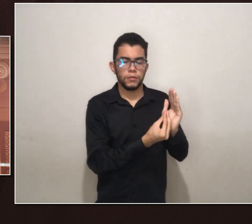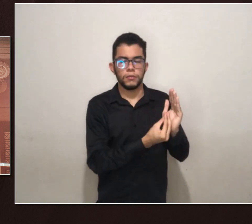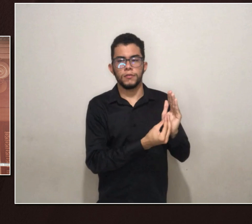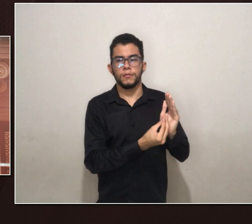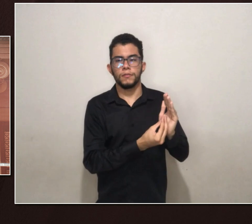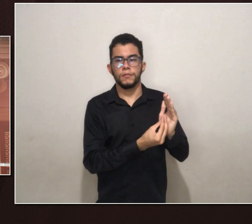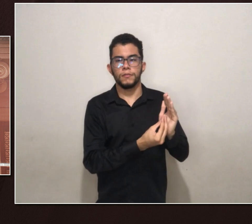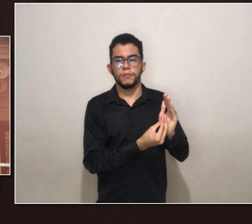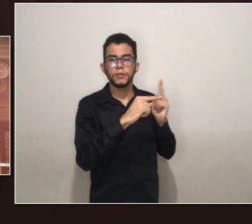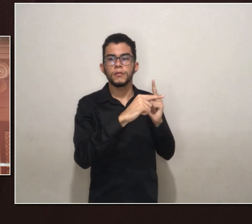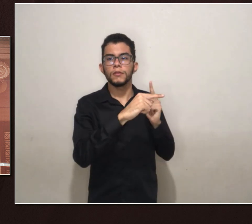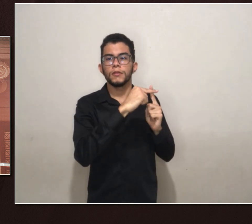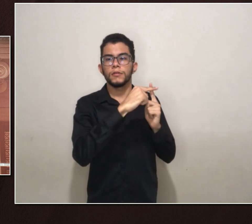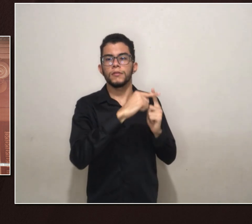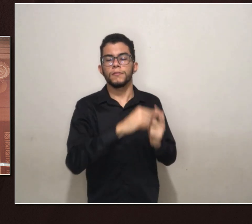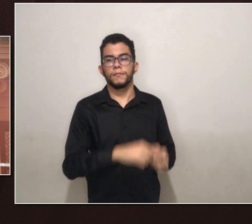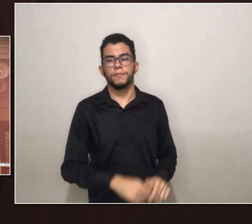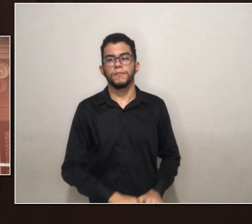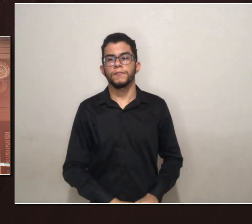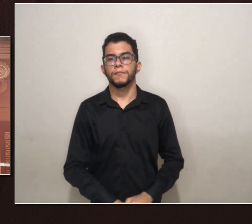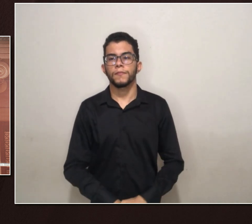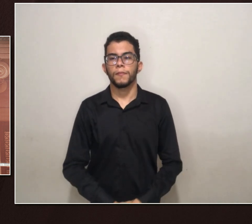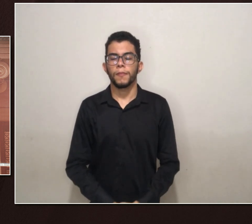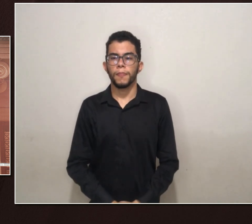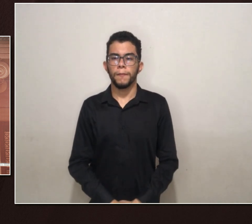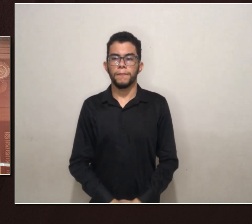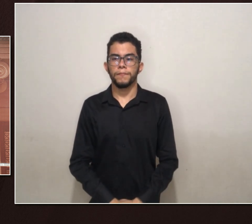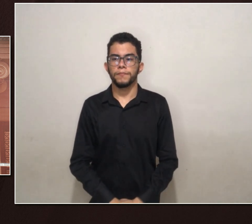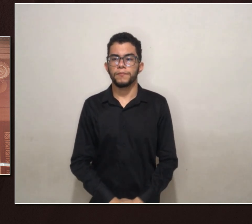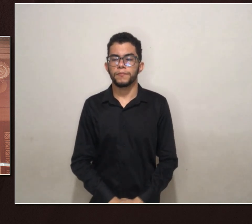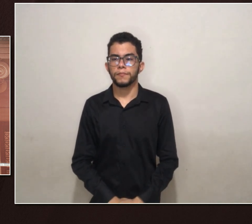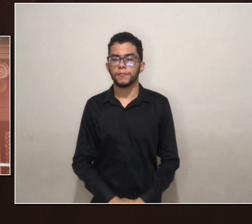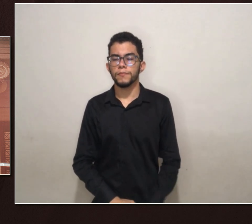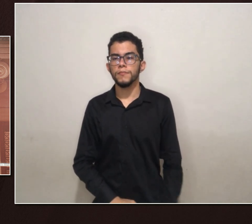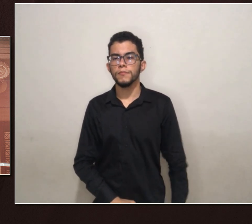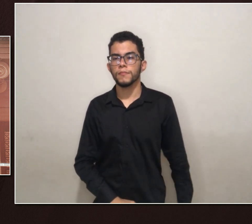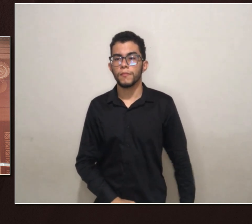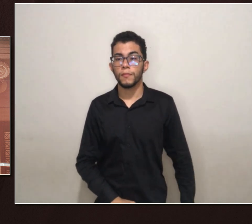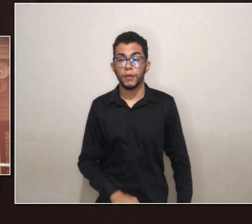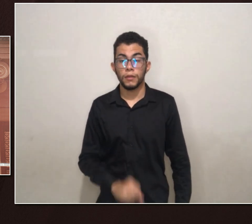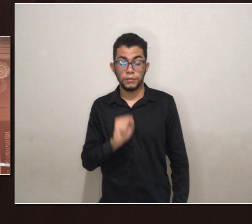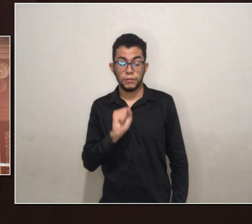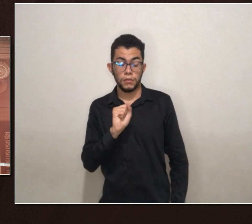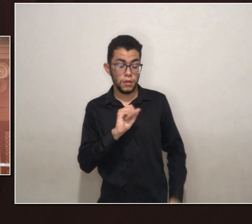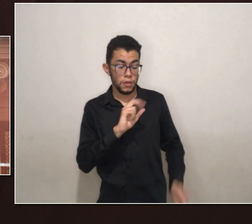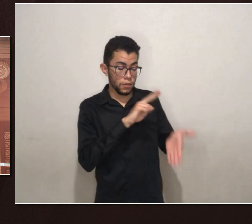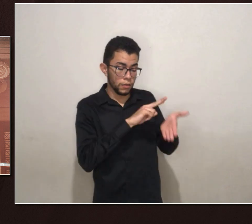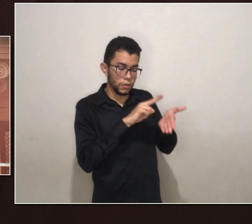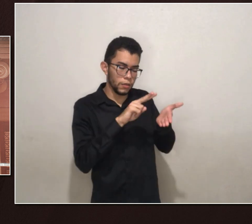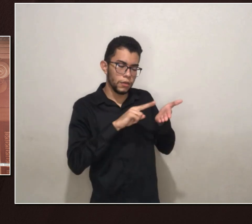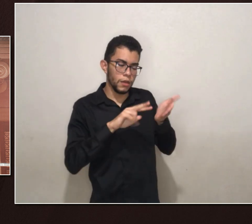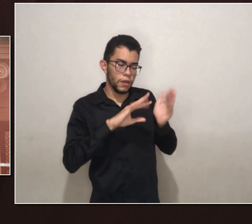Então, embora aparentemente, se você ler a carta da igreja, para a igreja em Éfeso, tem